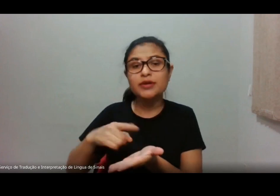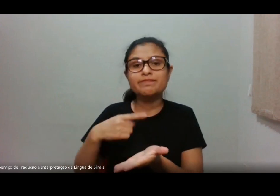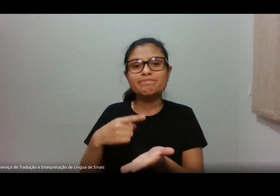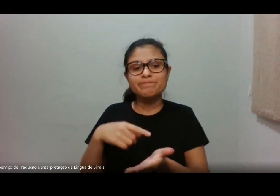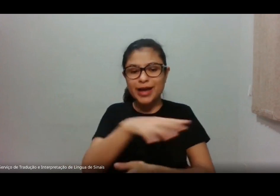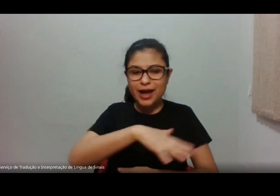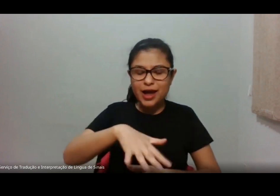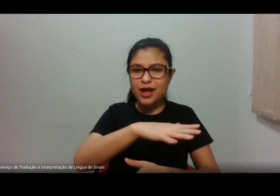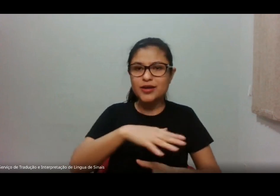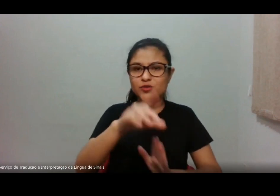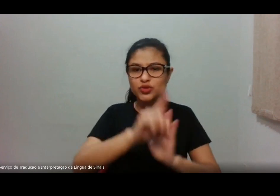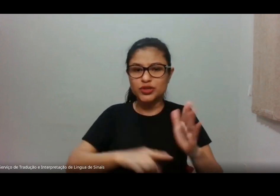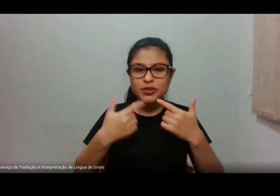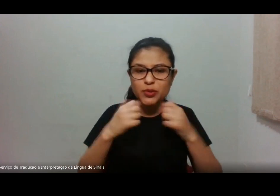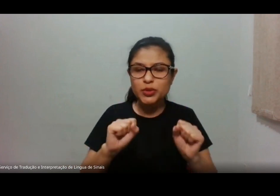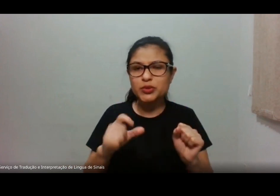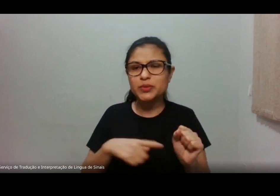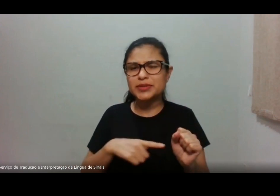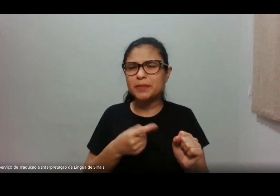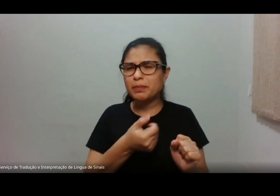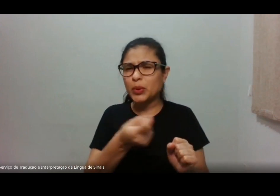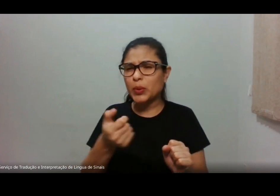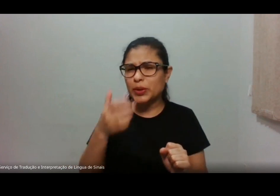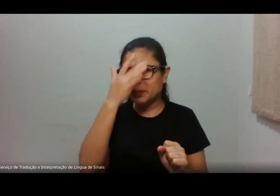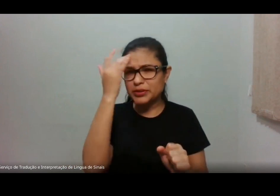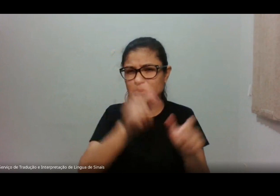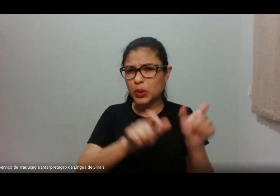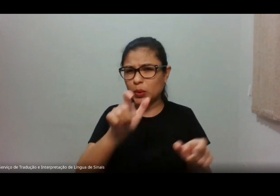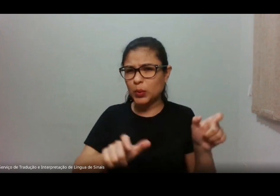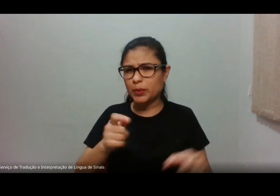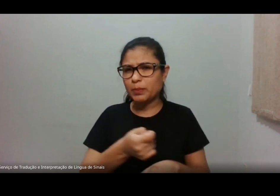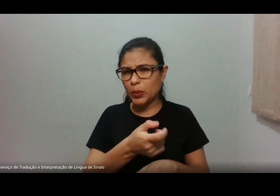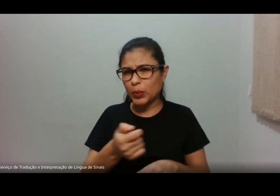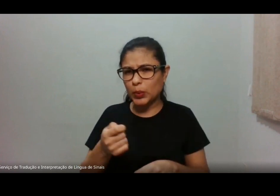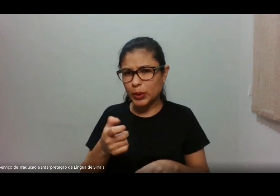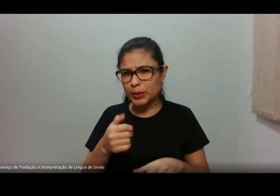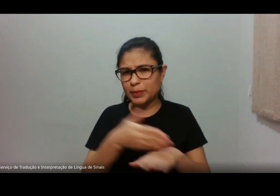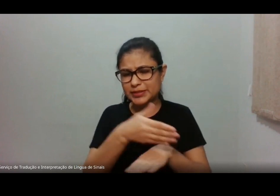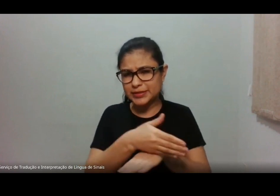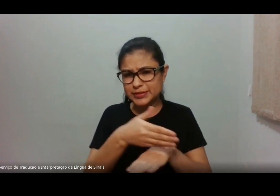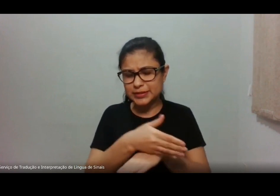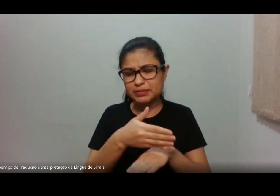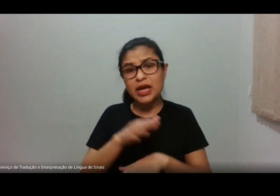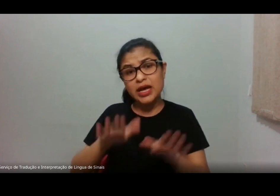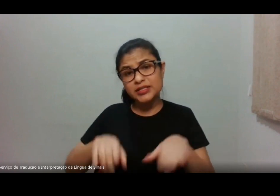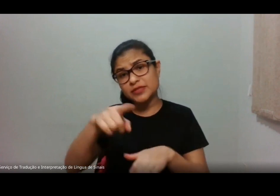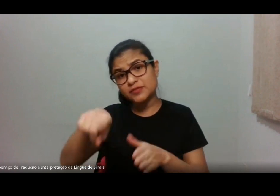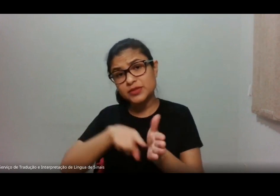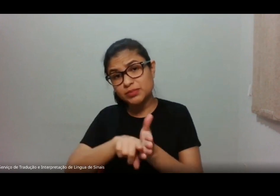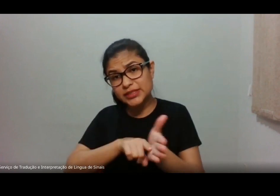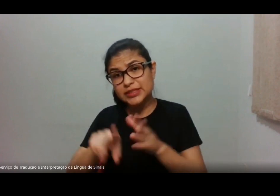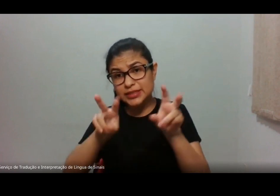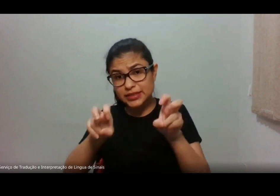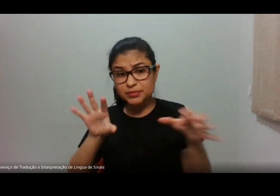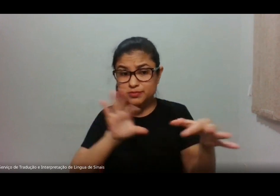ao campo dos direitos linguísticos. Talvez alguns de vocês aqui pesquisem temas que têm relação